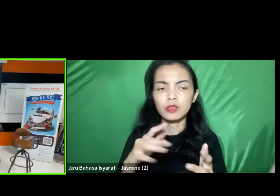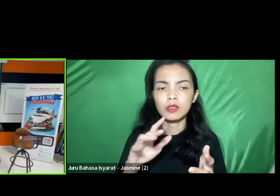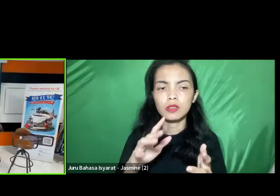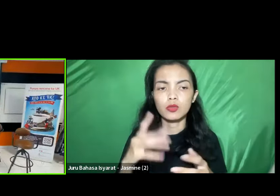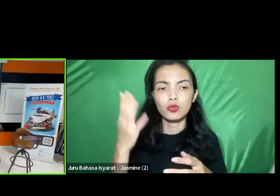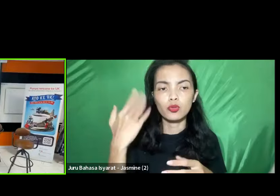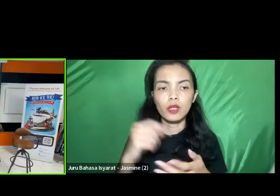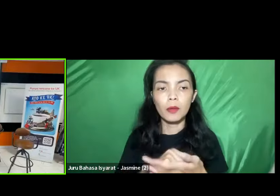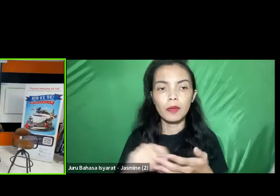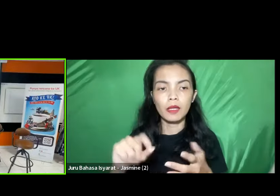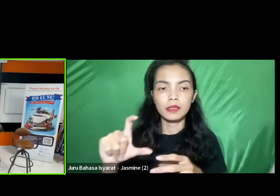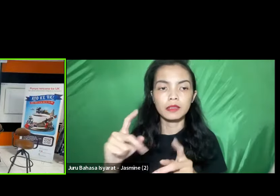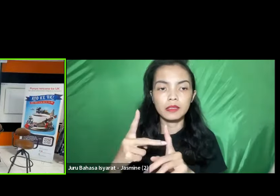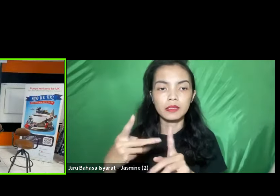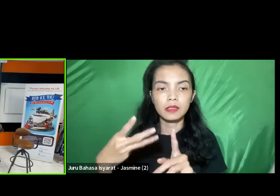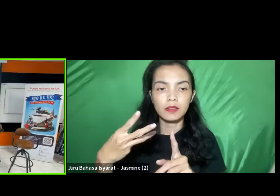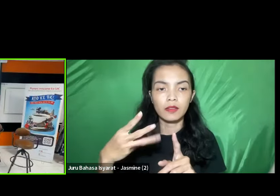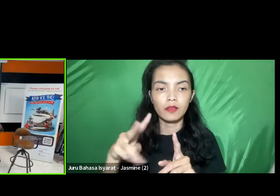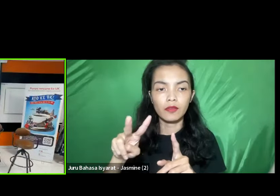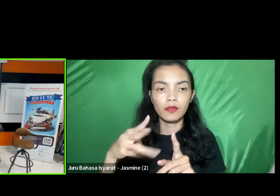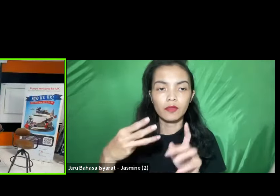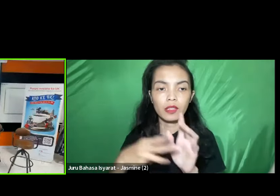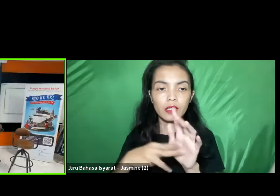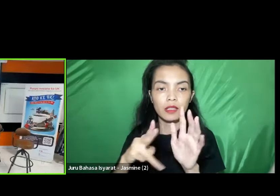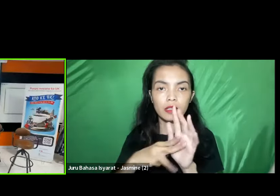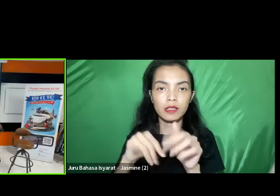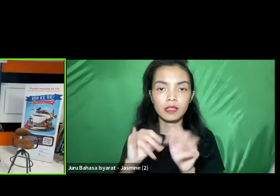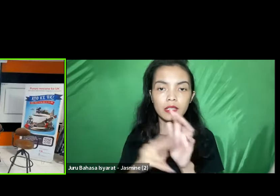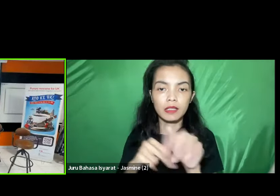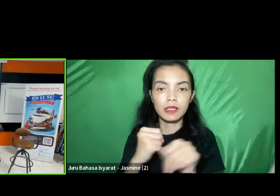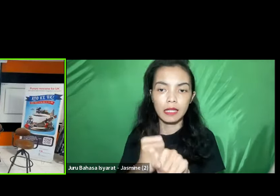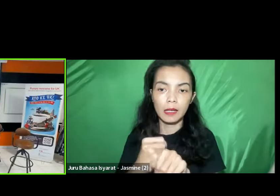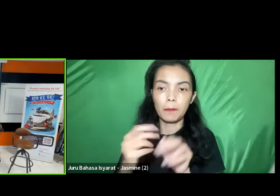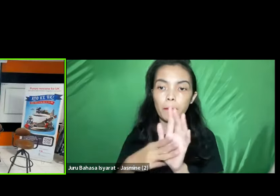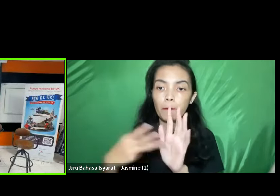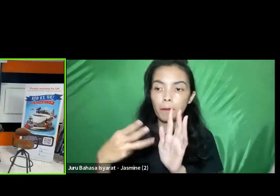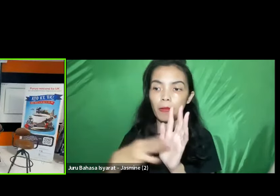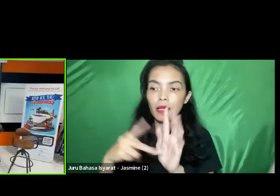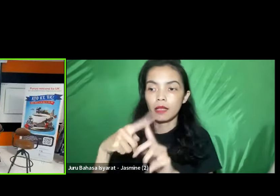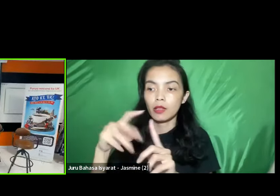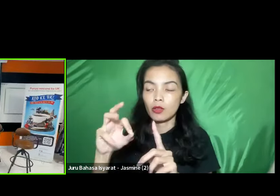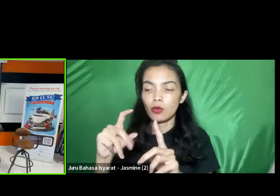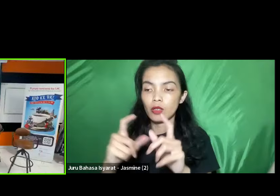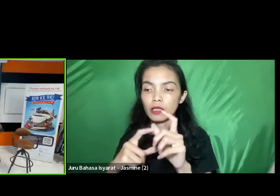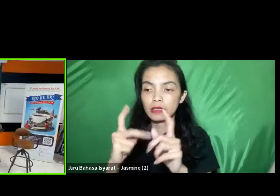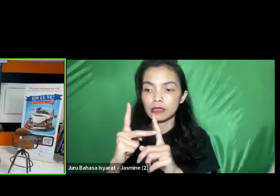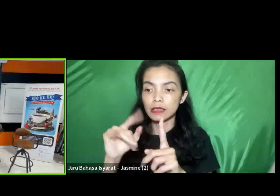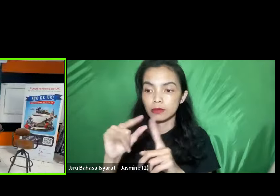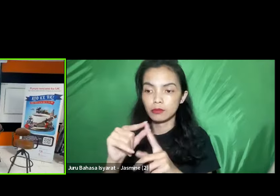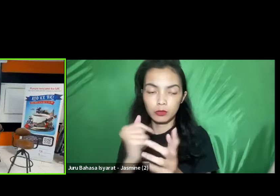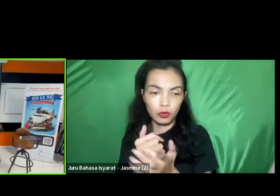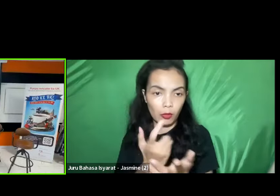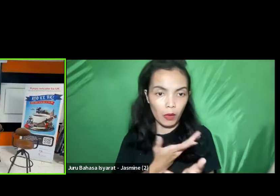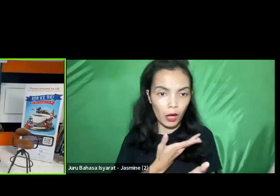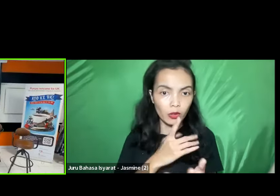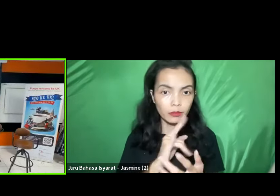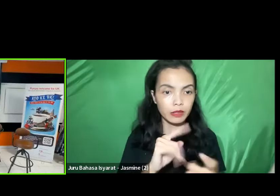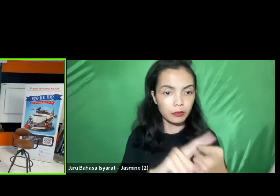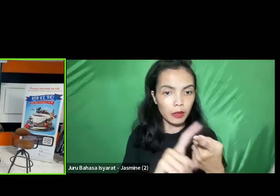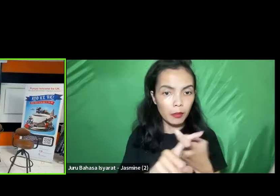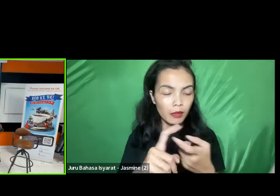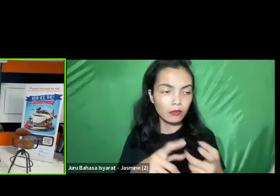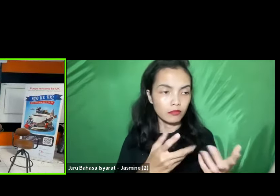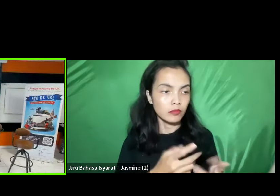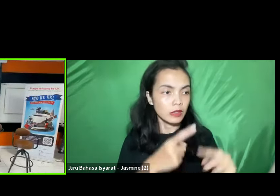mentorship Nah kita pengin balikin lagi ke teman-teman karena eh apa namanya kita juga pengin punya impact buat